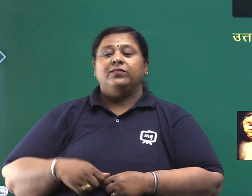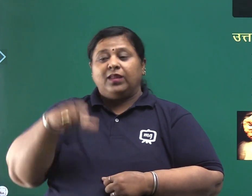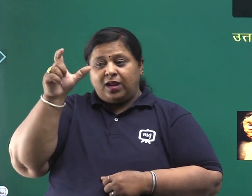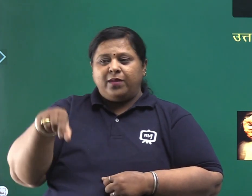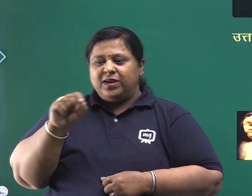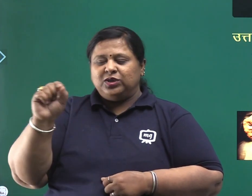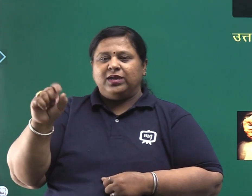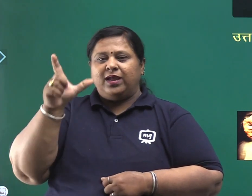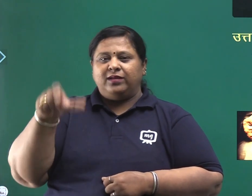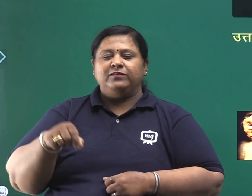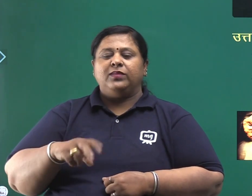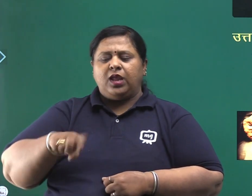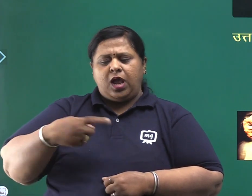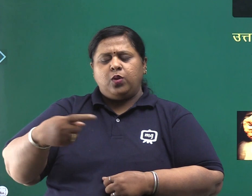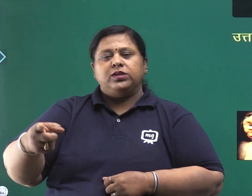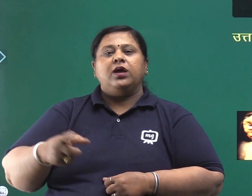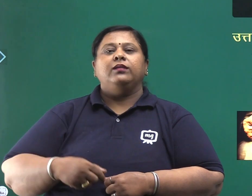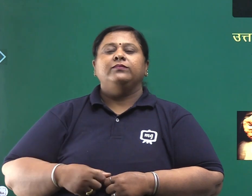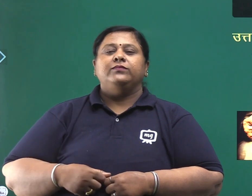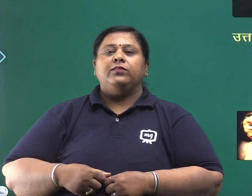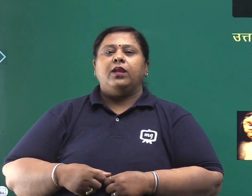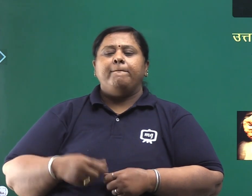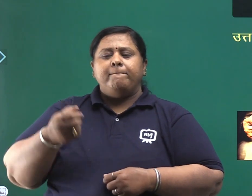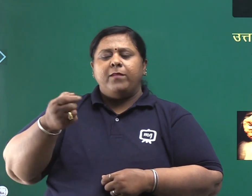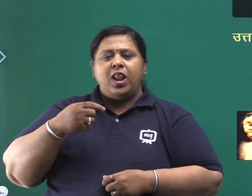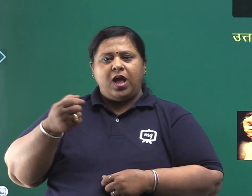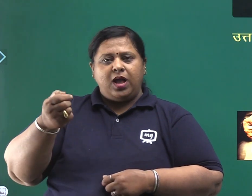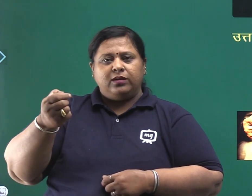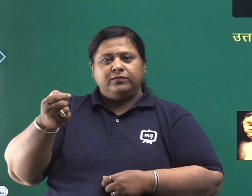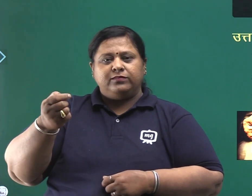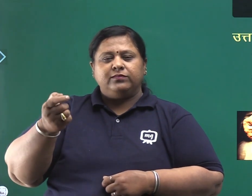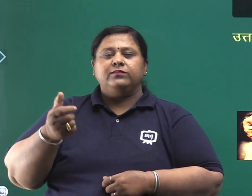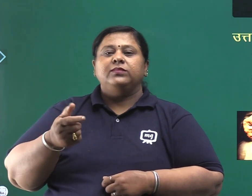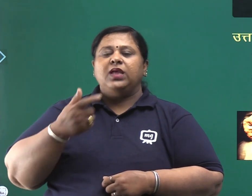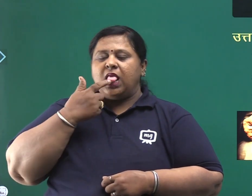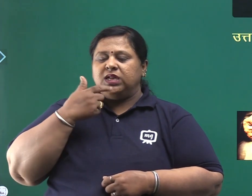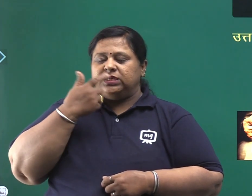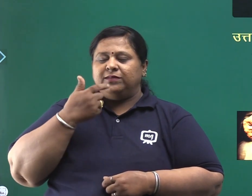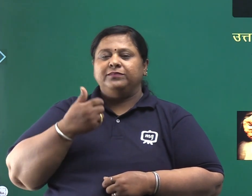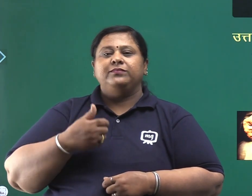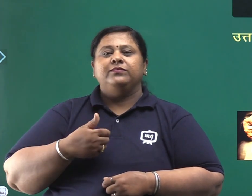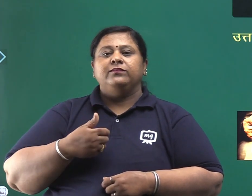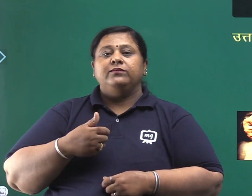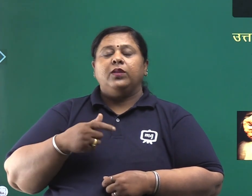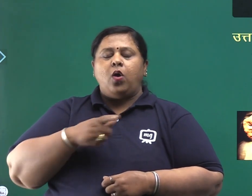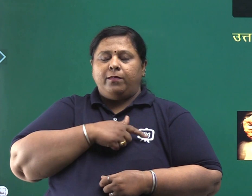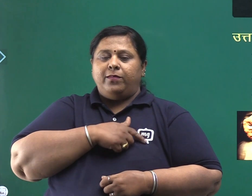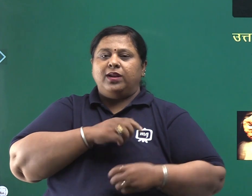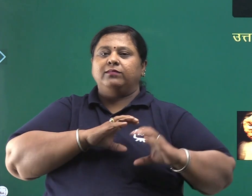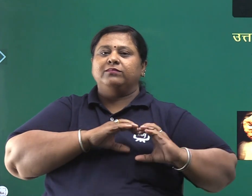कबीर जी के अनुसार माला, जीभ और